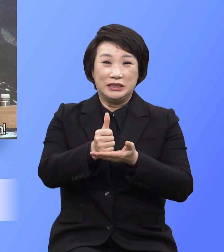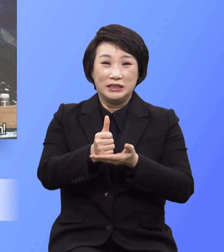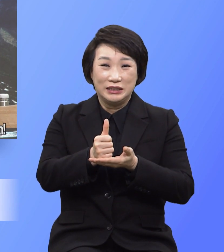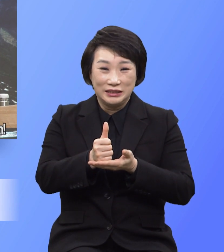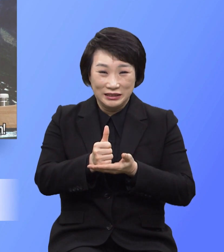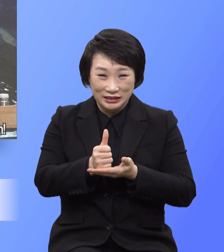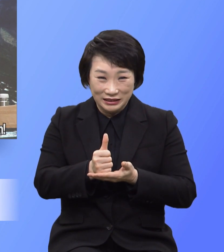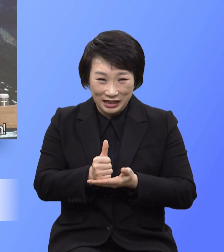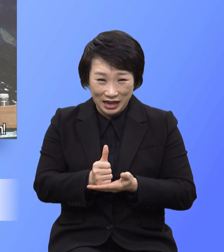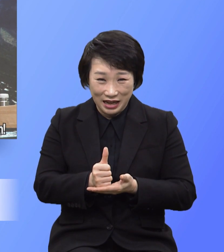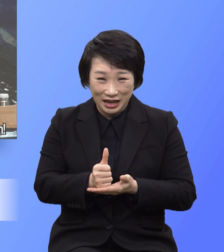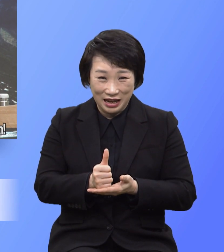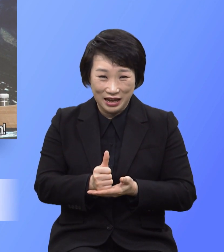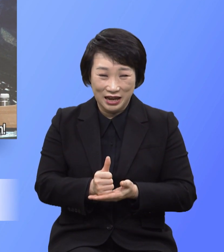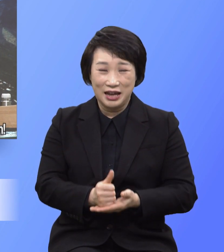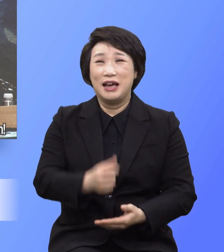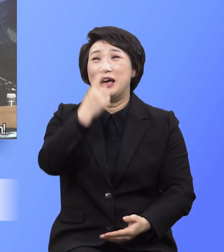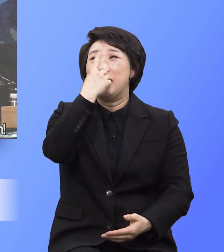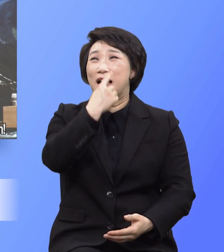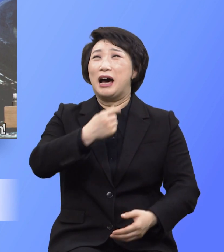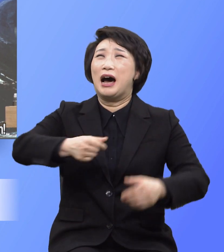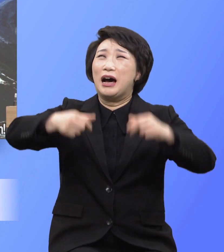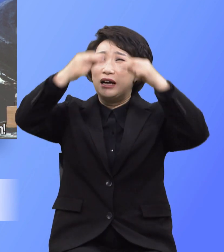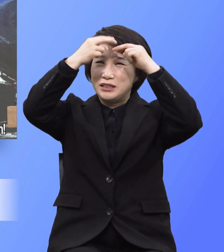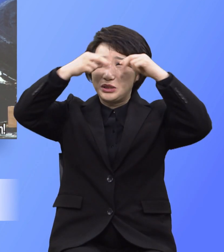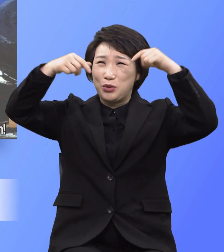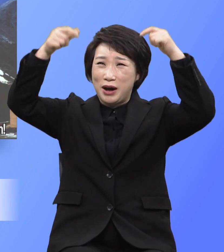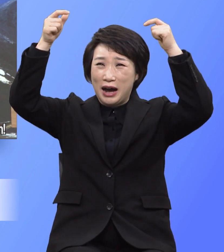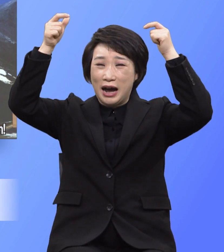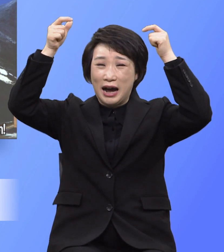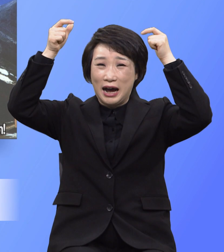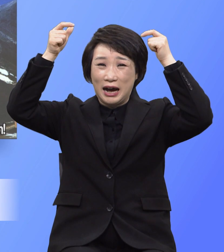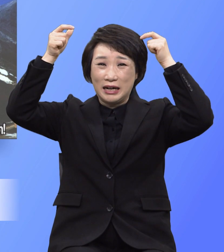오시오 들이세